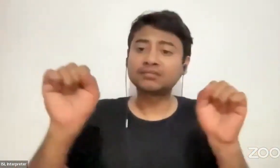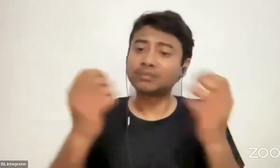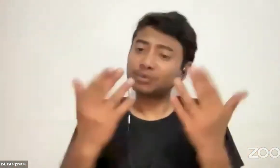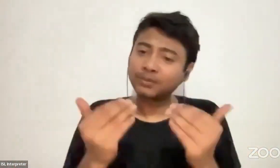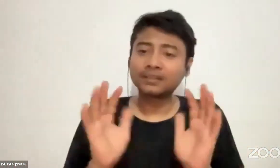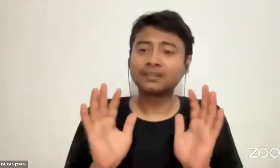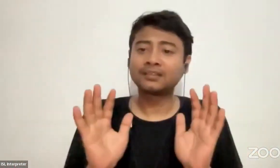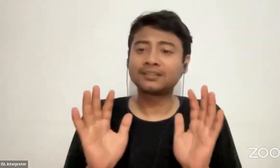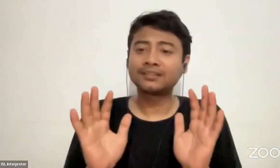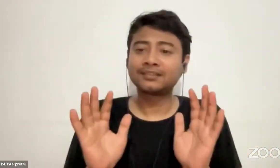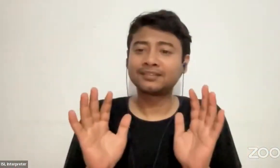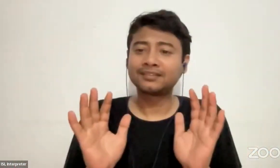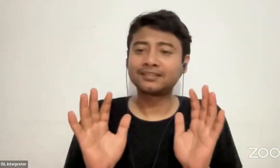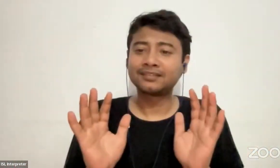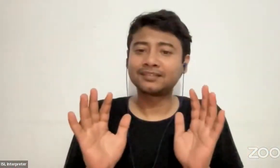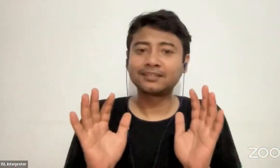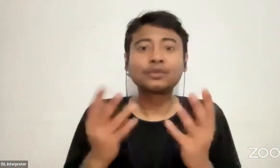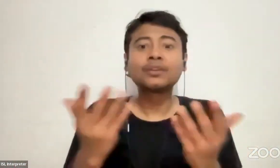हूं।